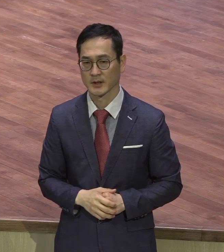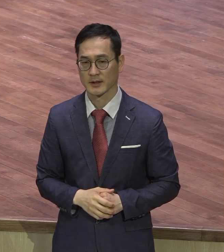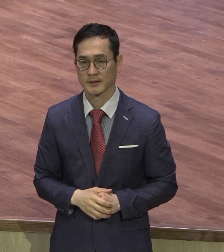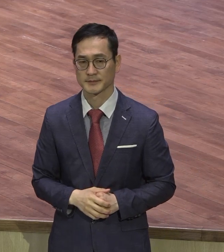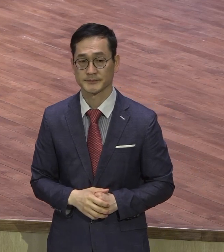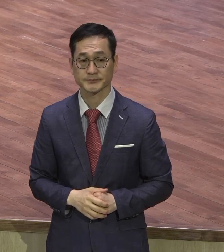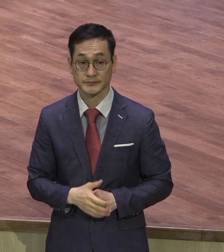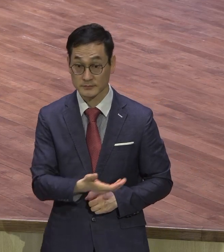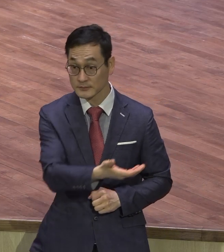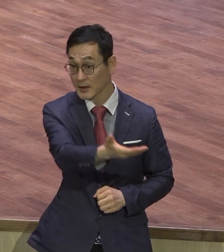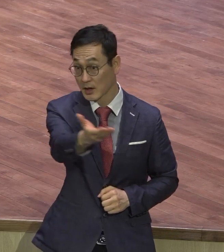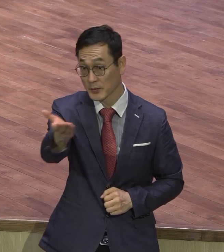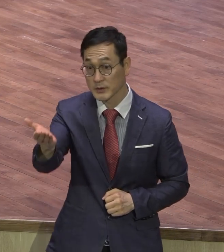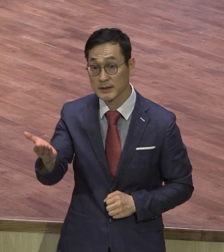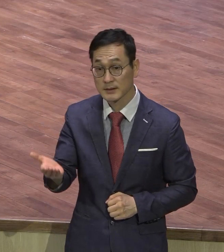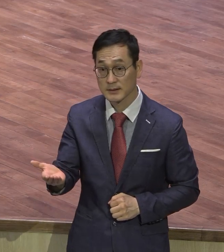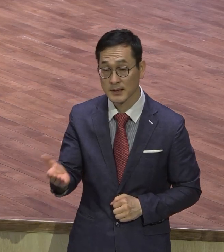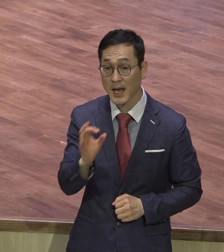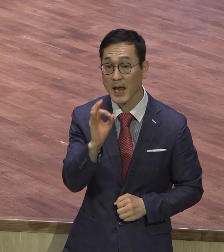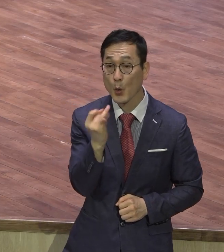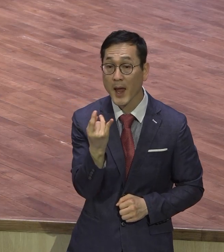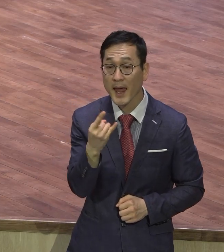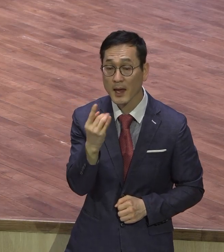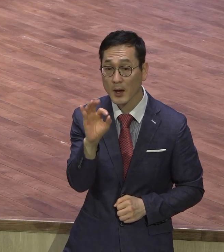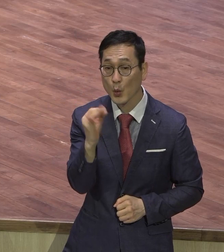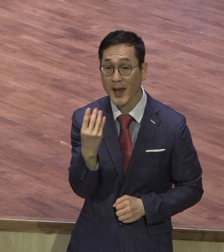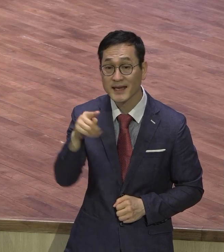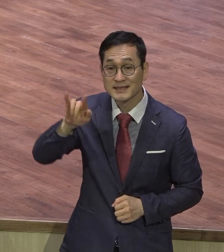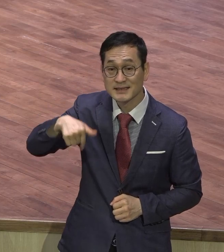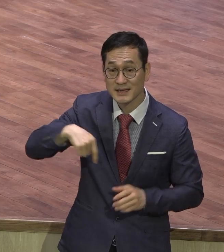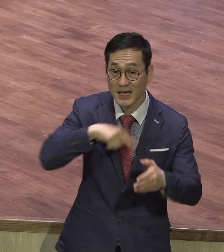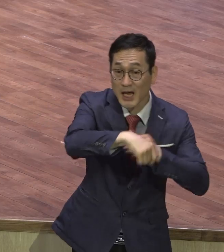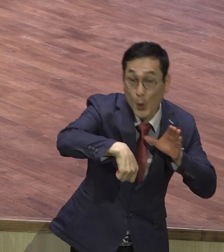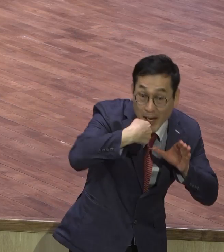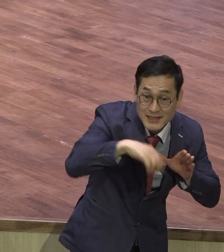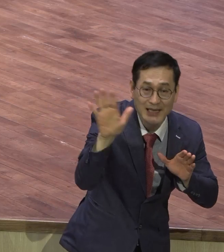영계 모든 성도들, 외식적인